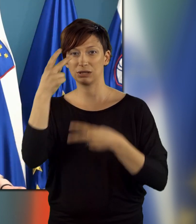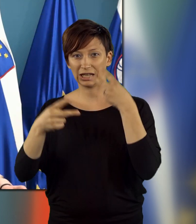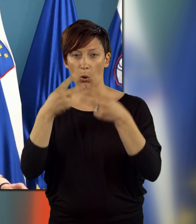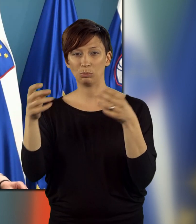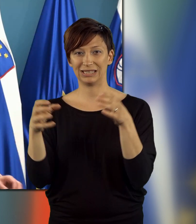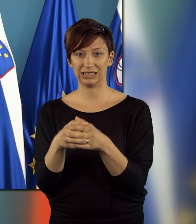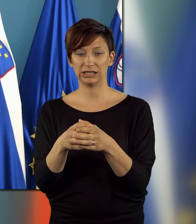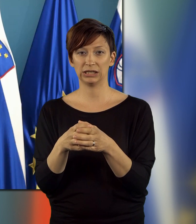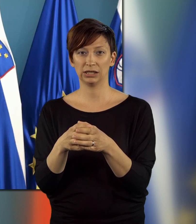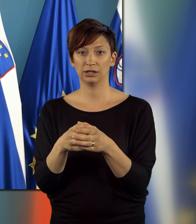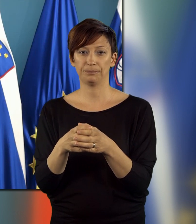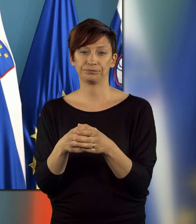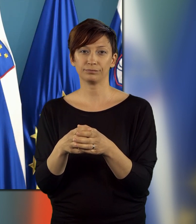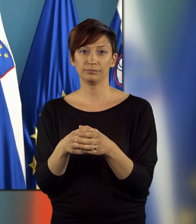komisiji